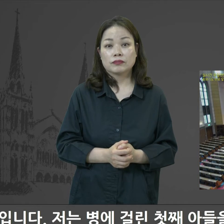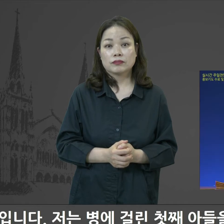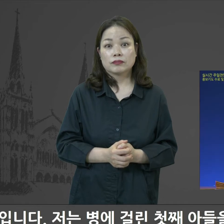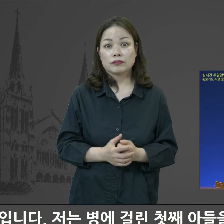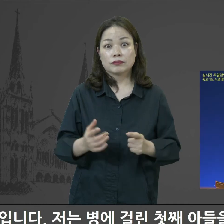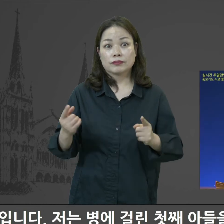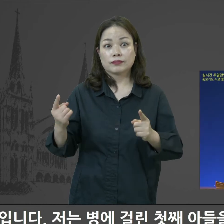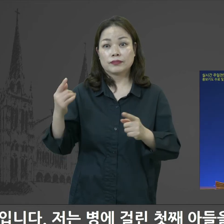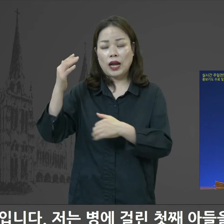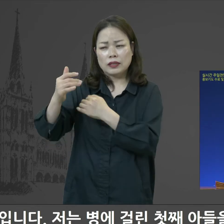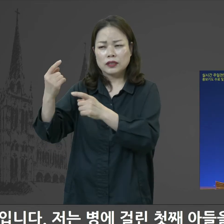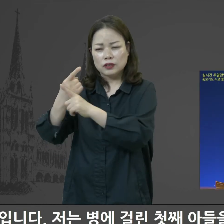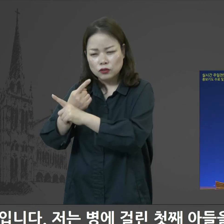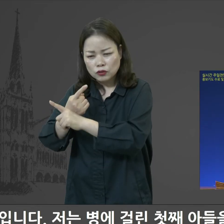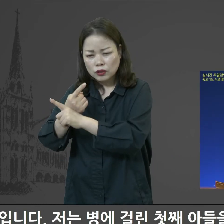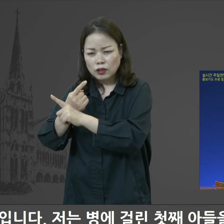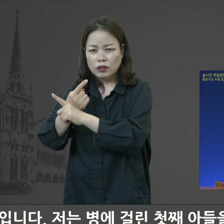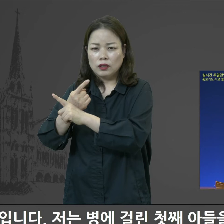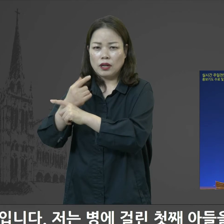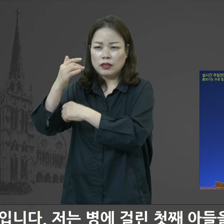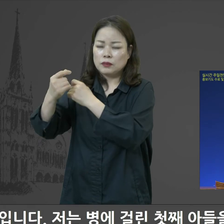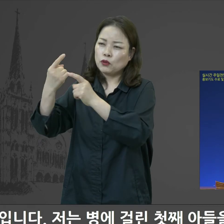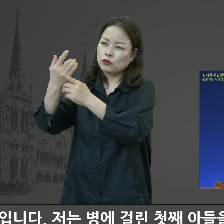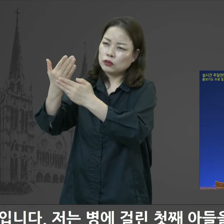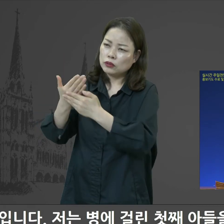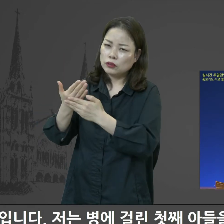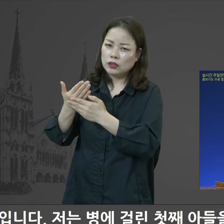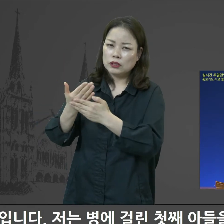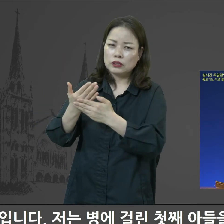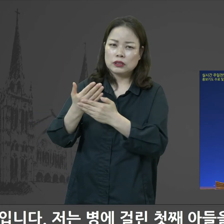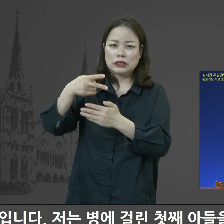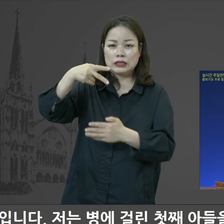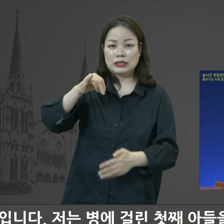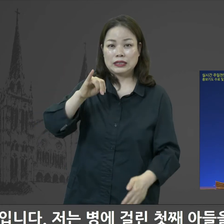신유의 은혜와 치유의 은혜를 위해서